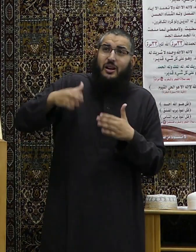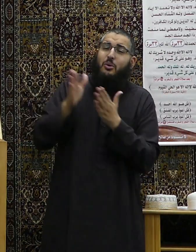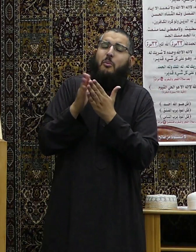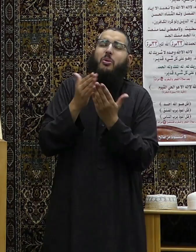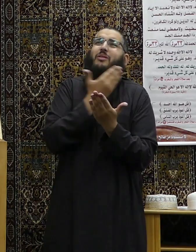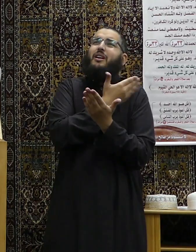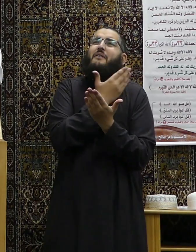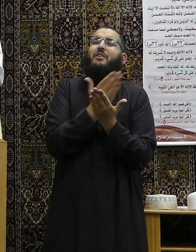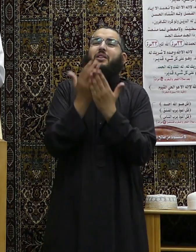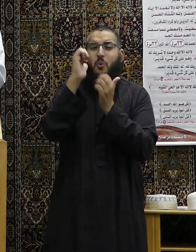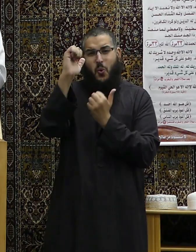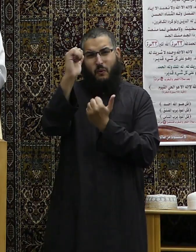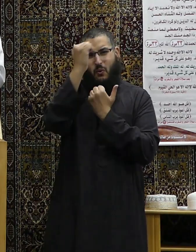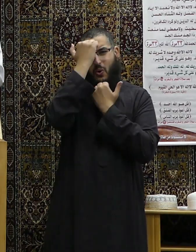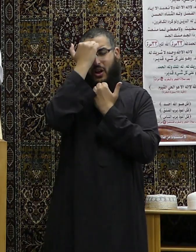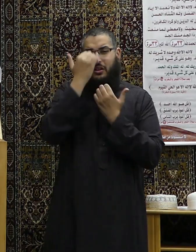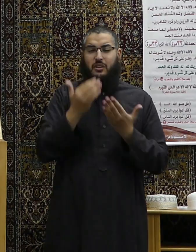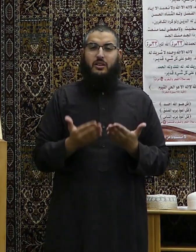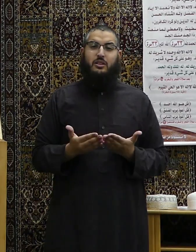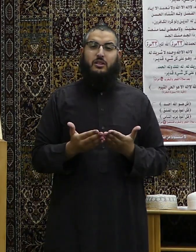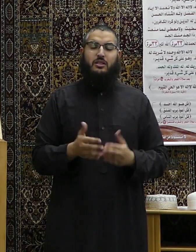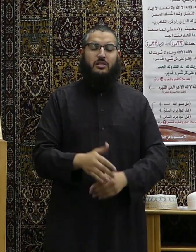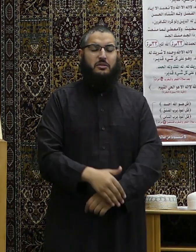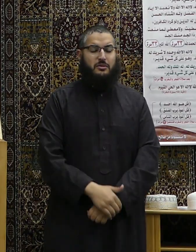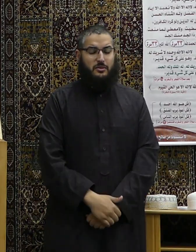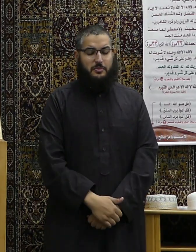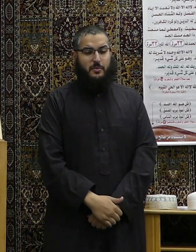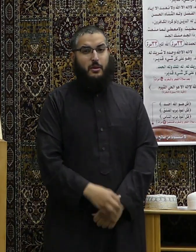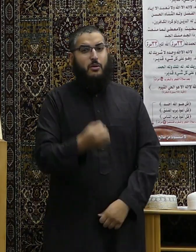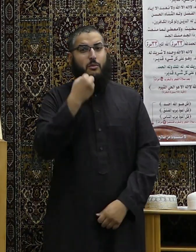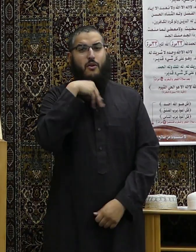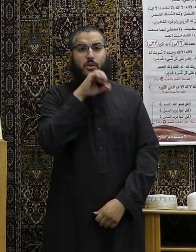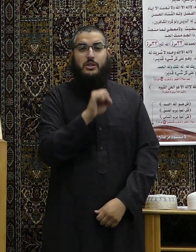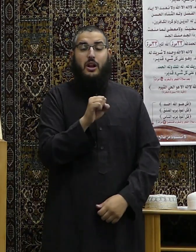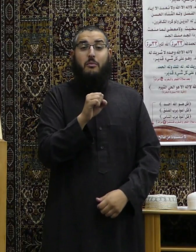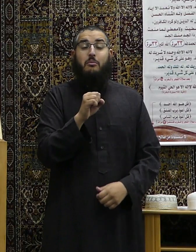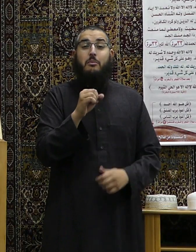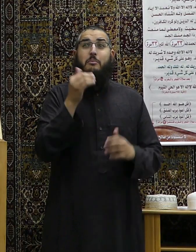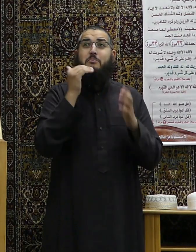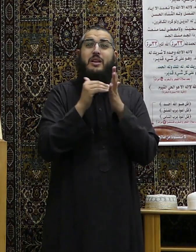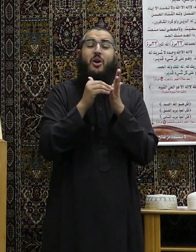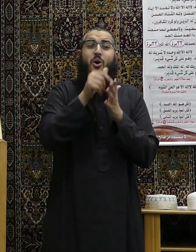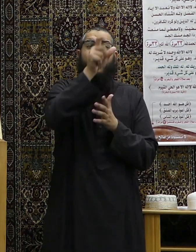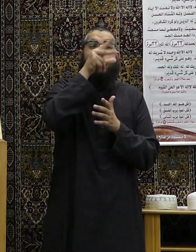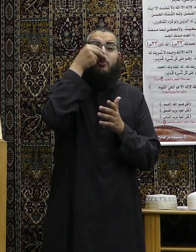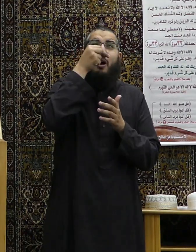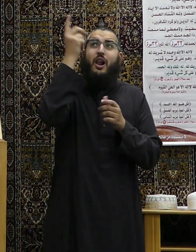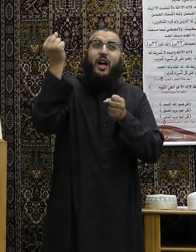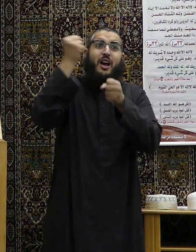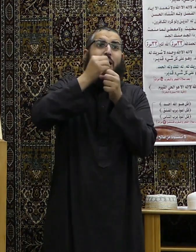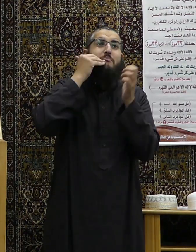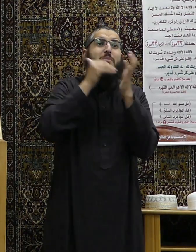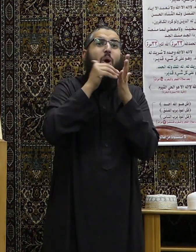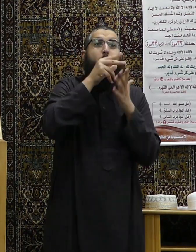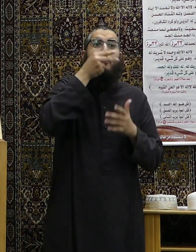Le prophète sallallahu alayhi wa sallam, la meilleure créature qu'Allah ta'ala a créée, il se repentait plusieurs fois par jour. Il demandait pardon